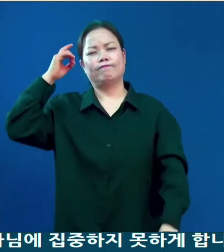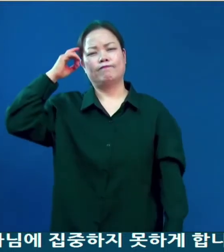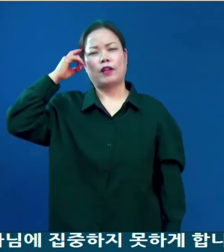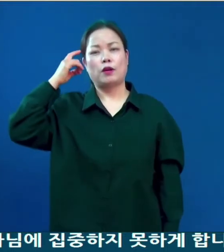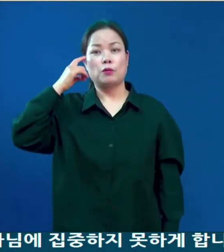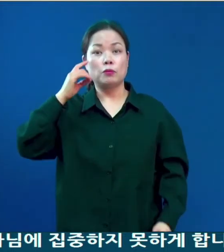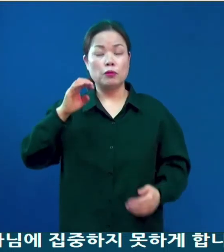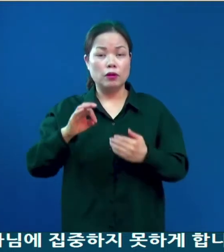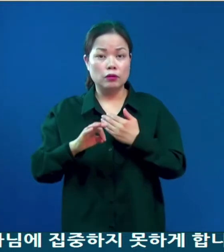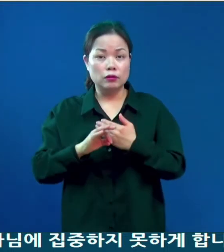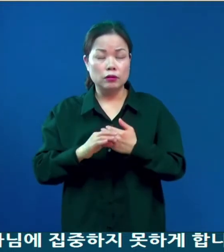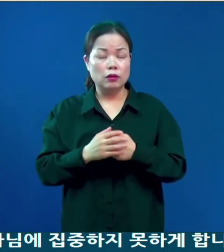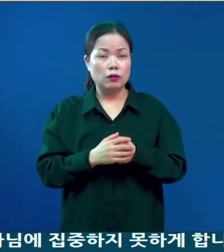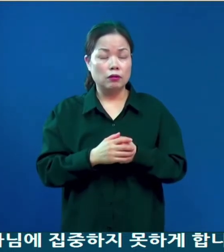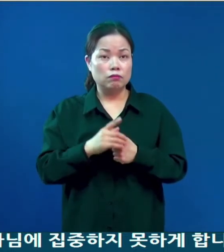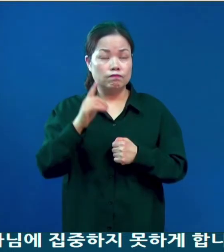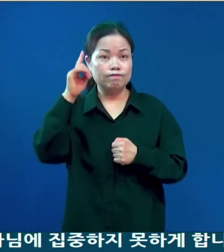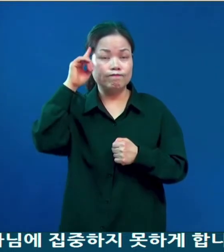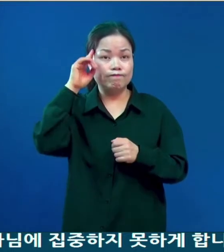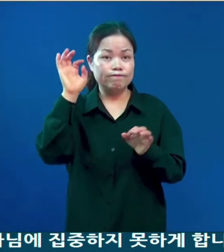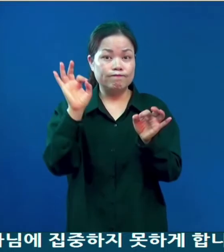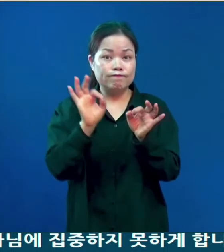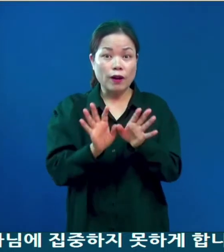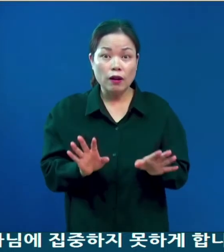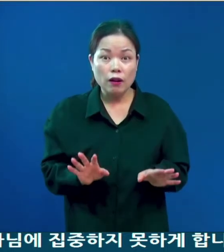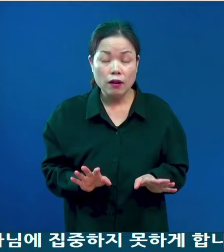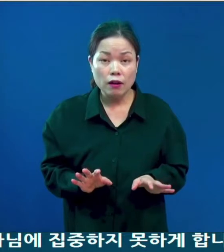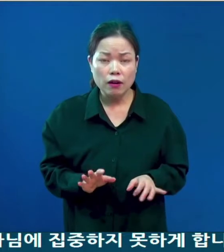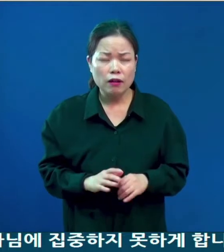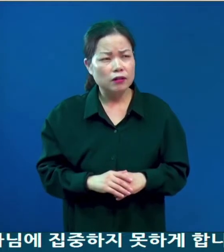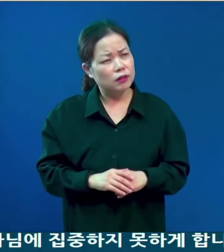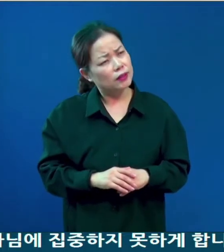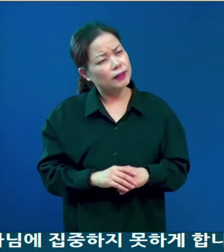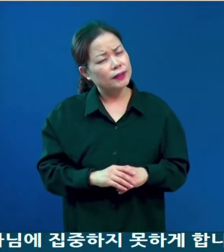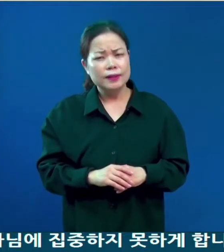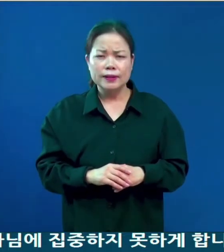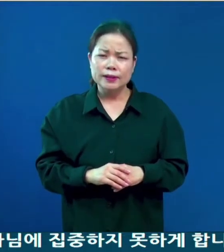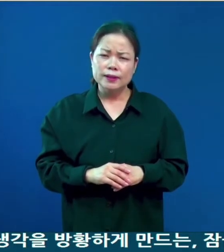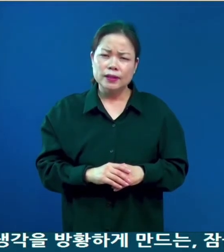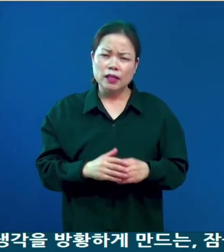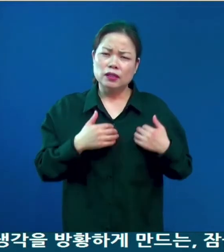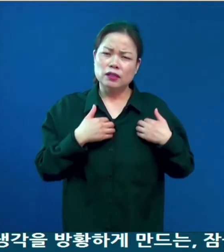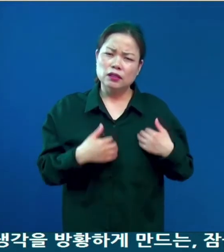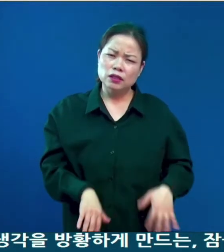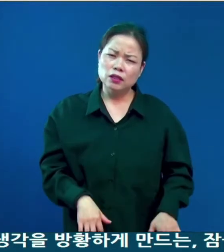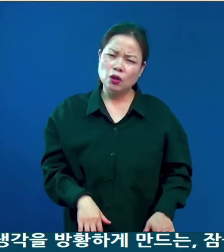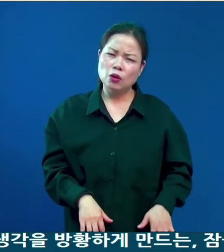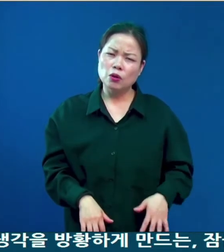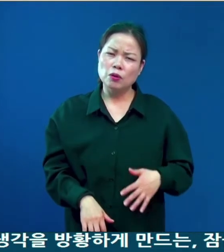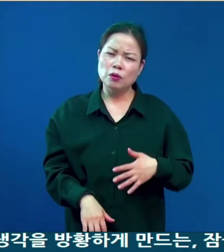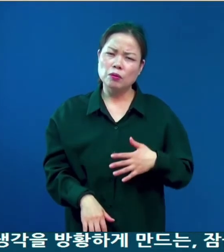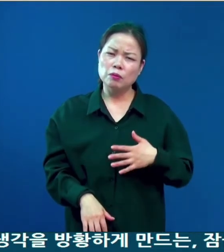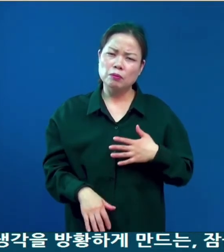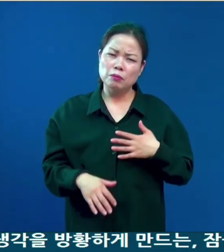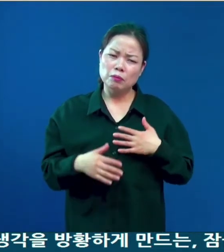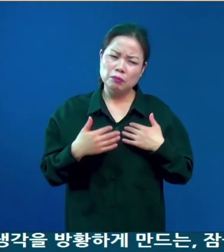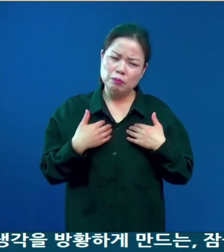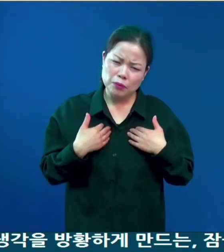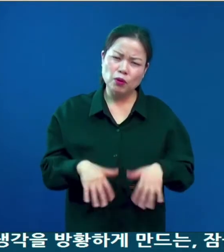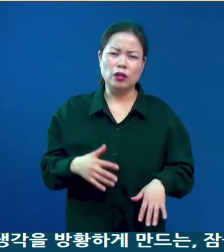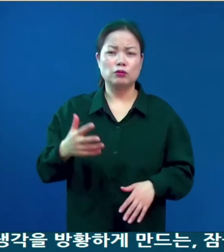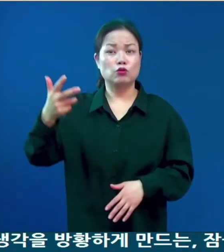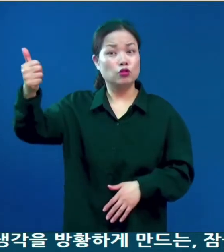있는데 불현듯 그런 생각이 드는 것이에요. 사실은 지치고 피곤하실 분은 주님이시지